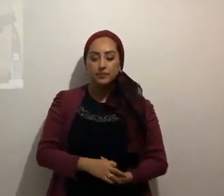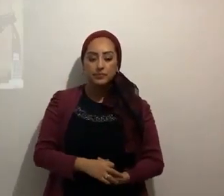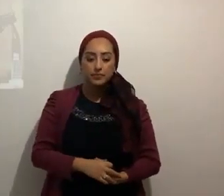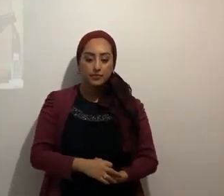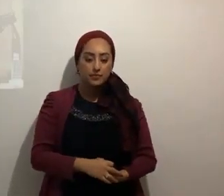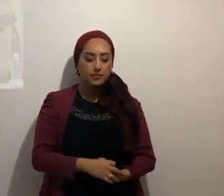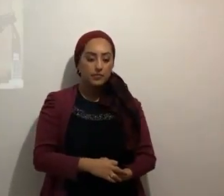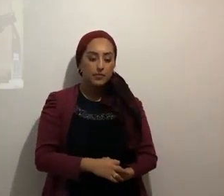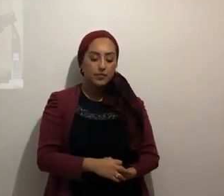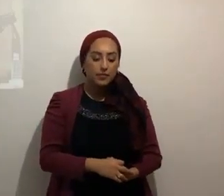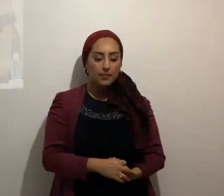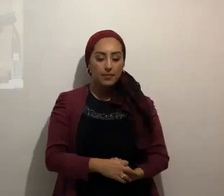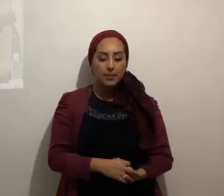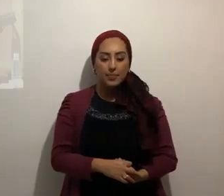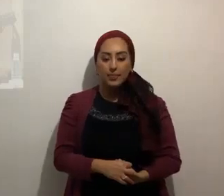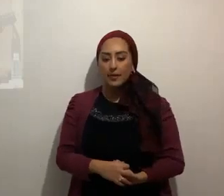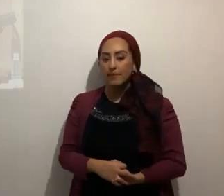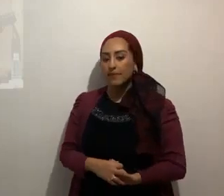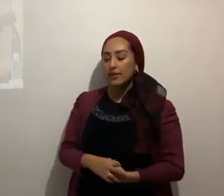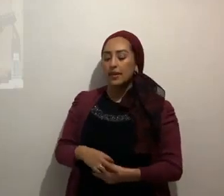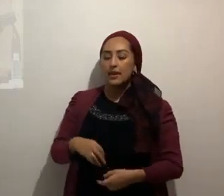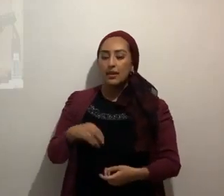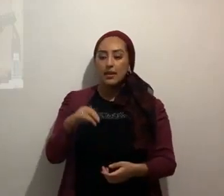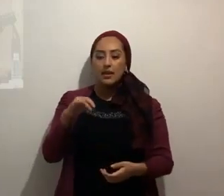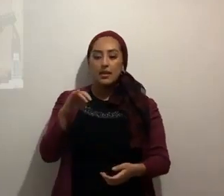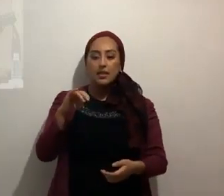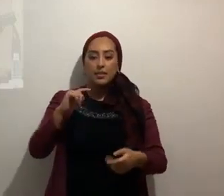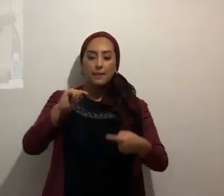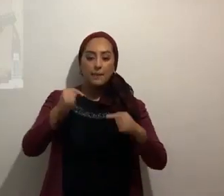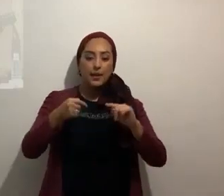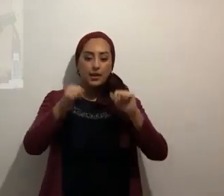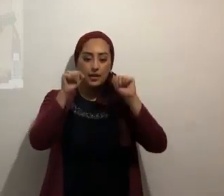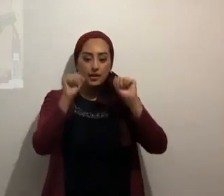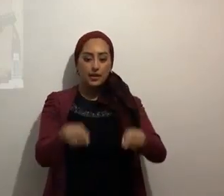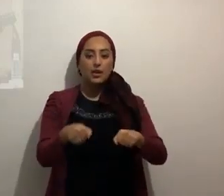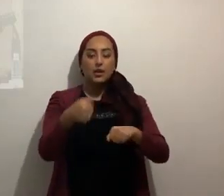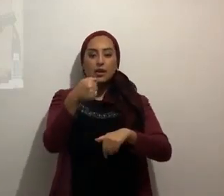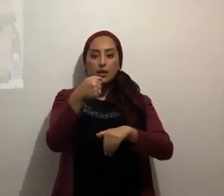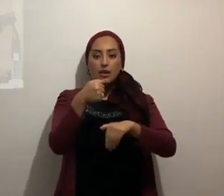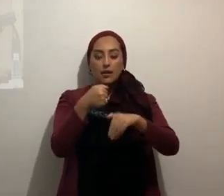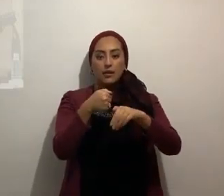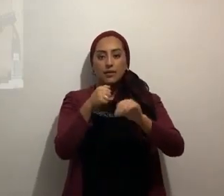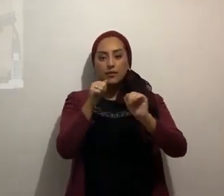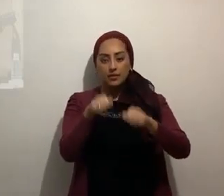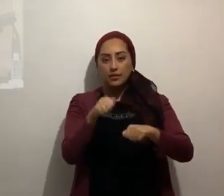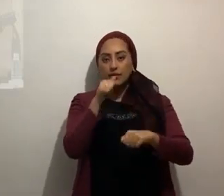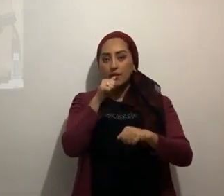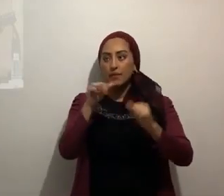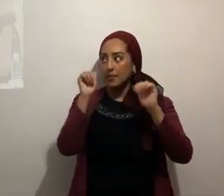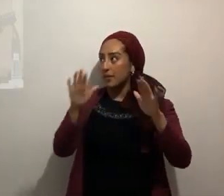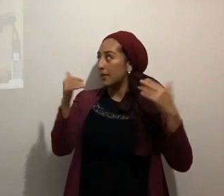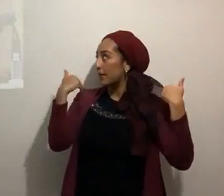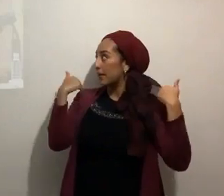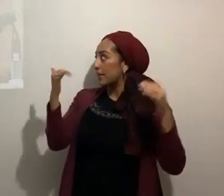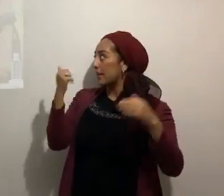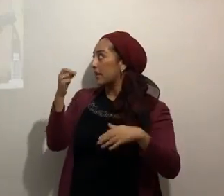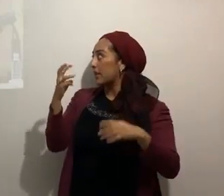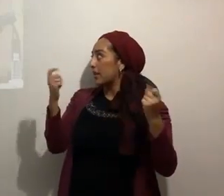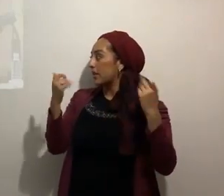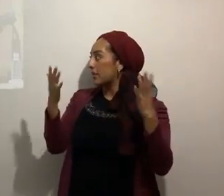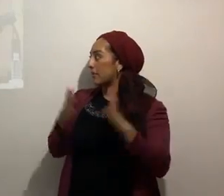Ahora, el dolor se puede ocultar, benditos son los ángeles de Yahshua,